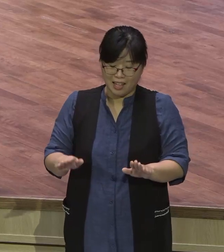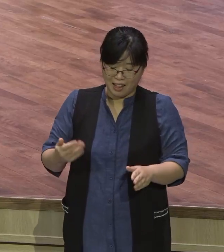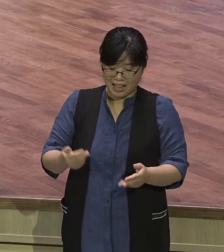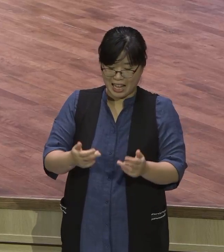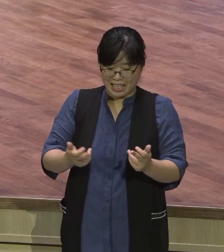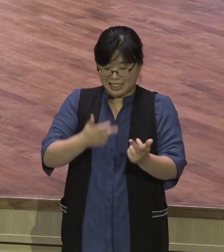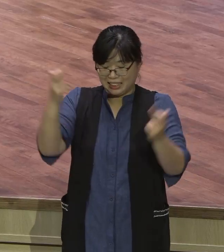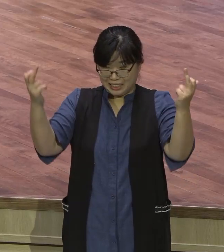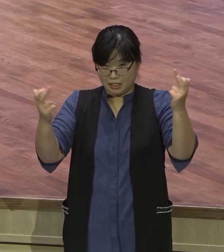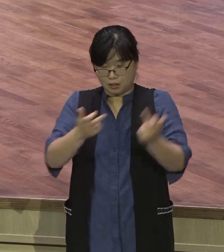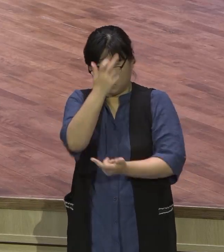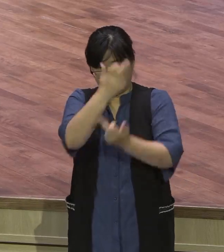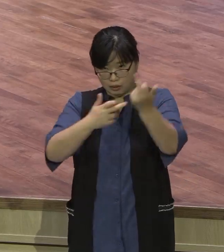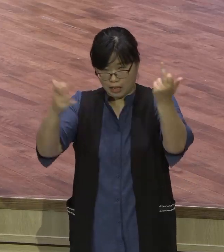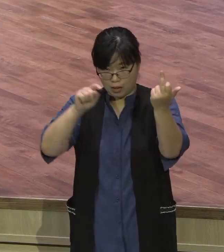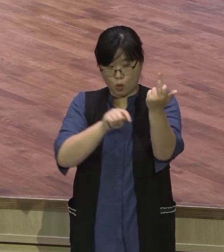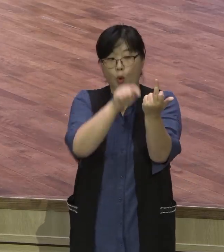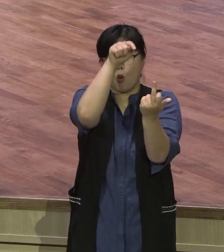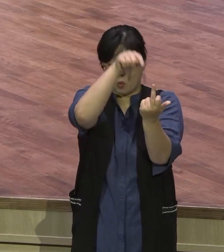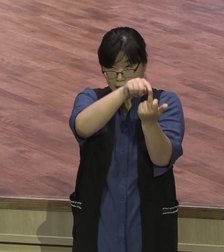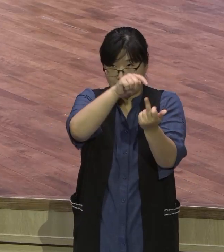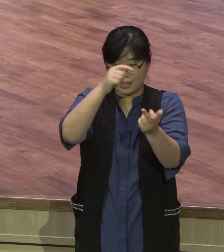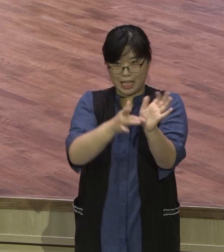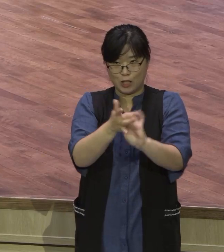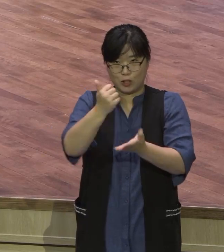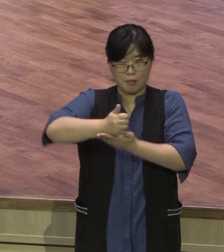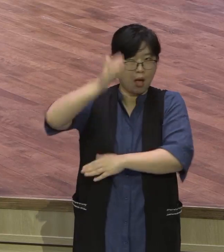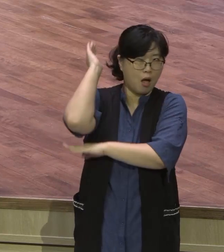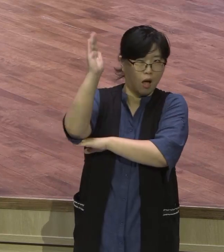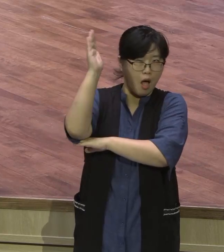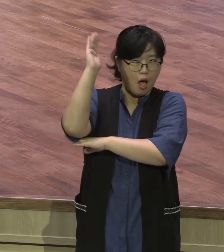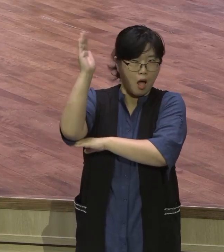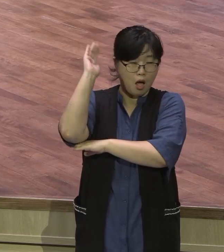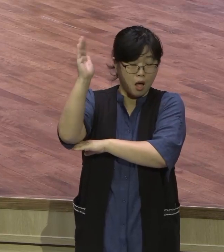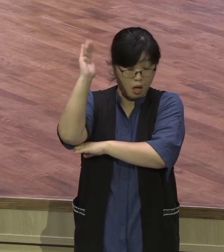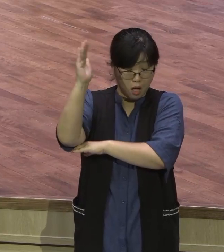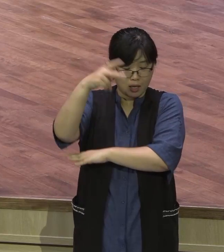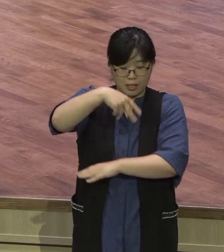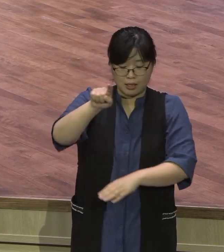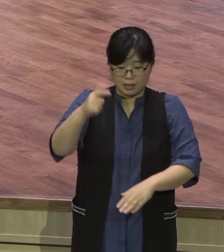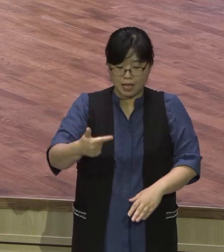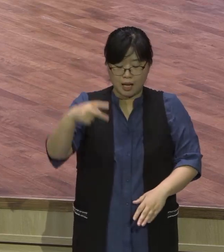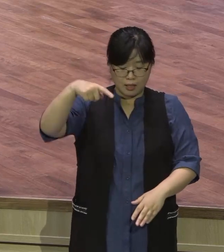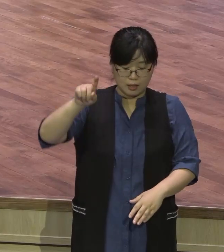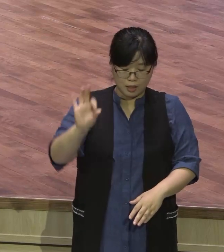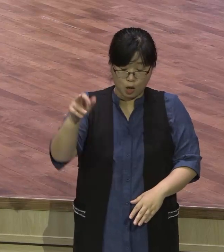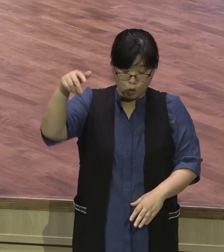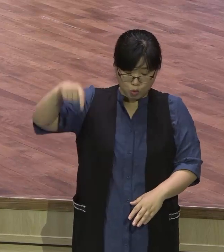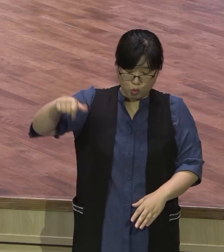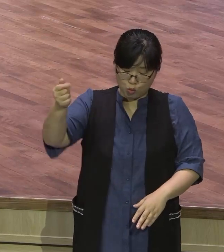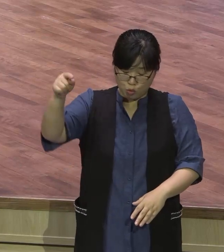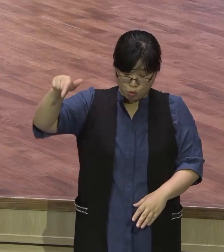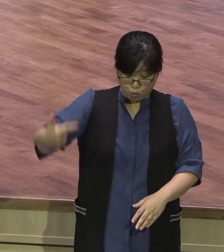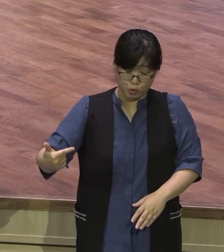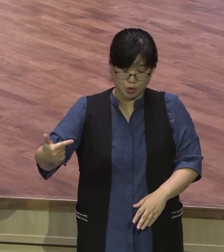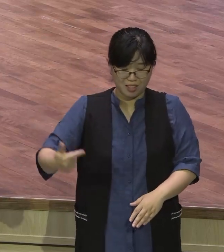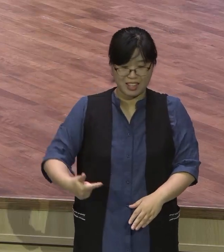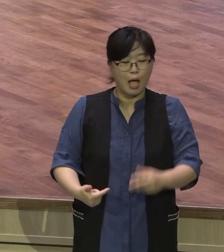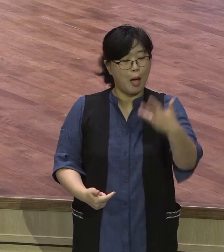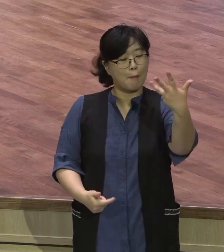팔복의 말씀이에요. 그리고 병든 자를 고치시고 귀신 돌린 자를 해방 시키시고 슬픔 믿는 자기 기쁨을 주시는